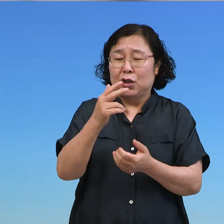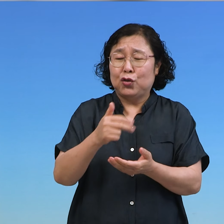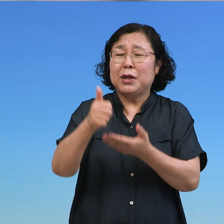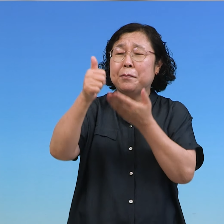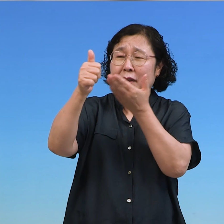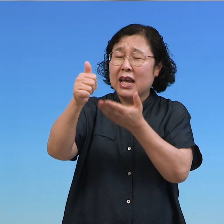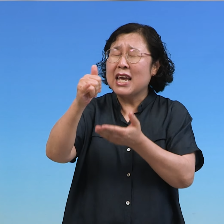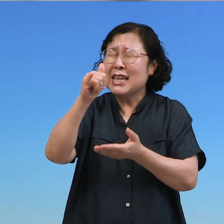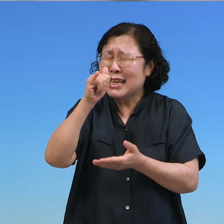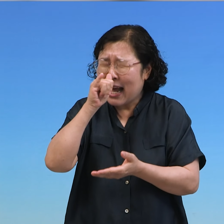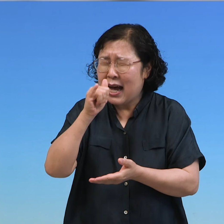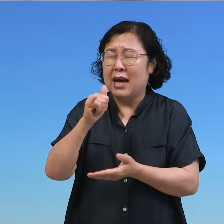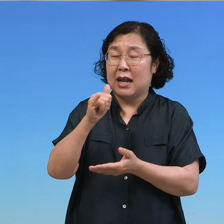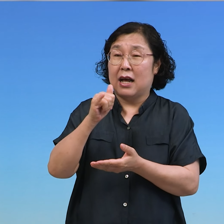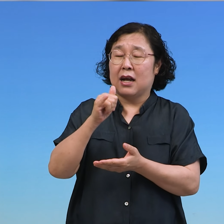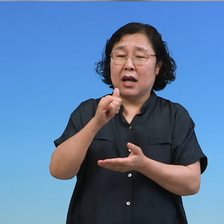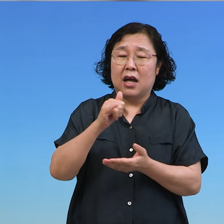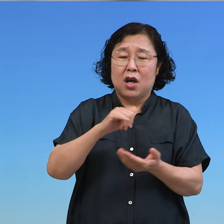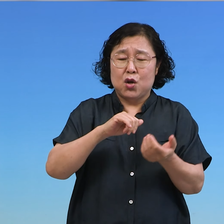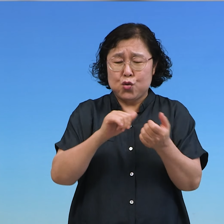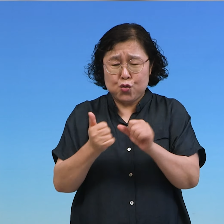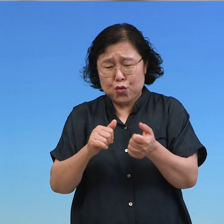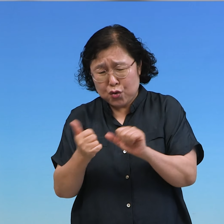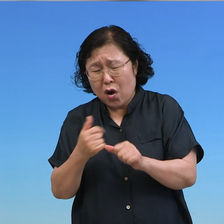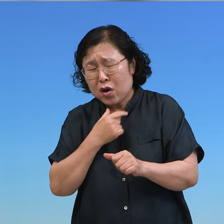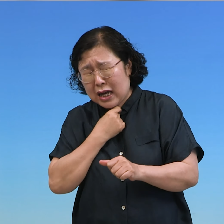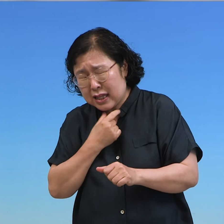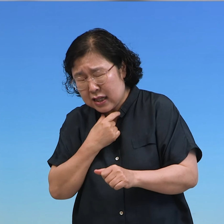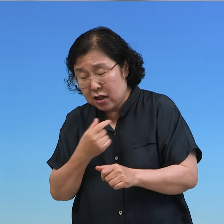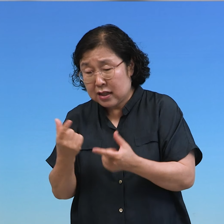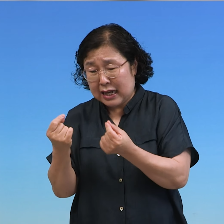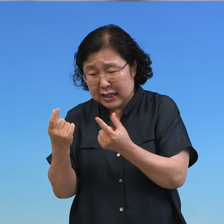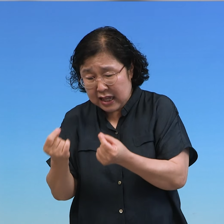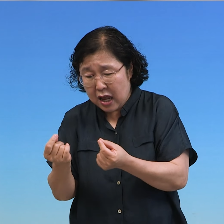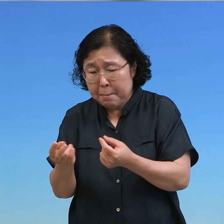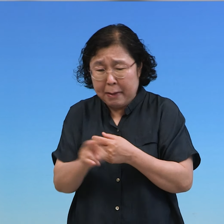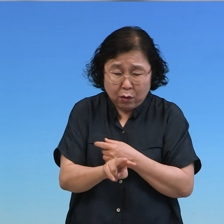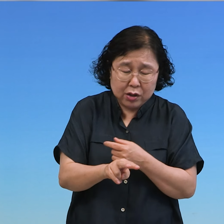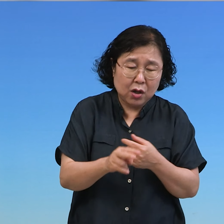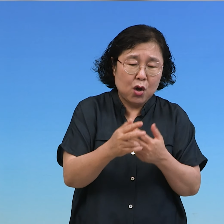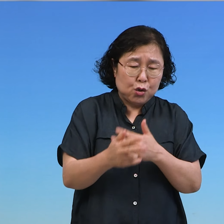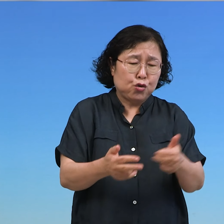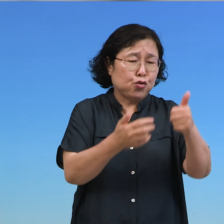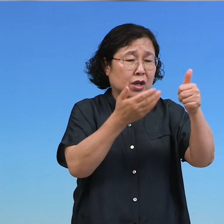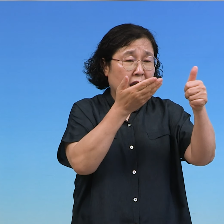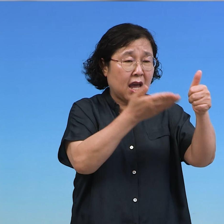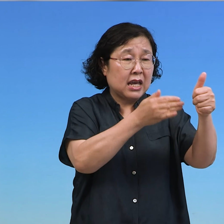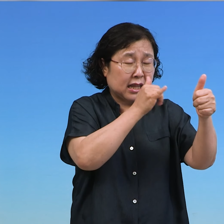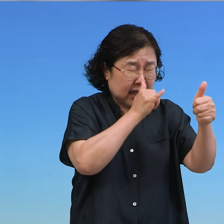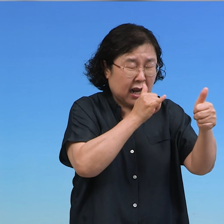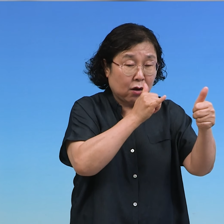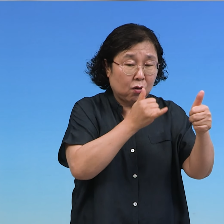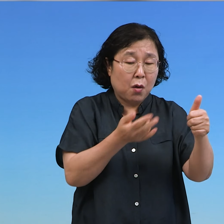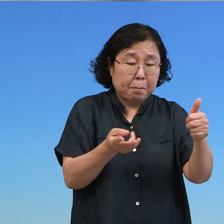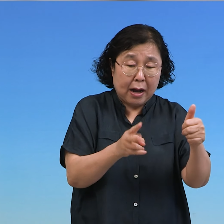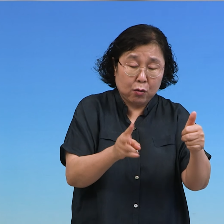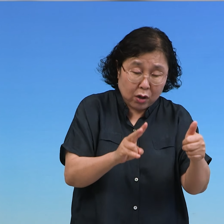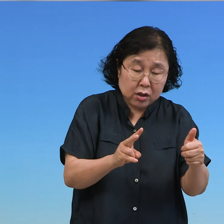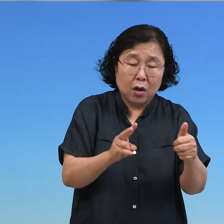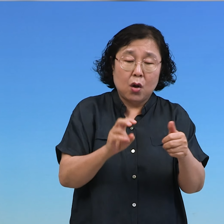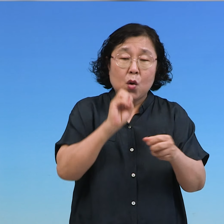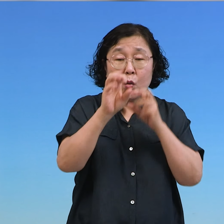있다 그래서 죽겠다를 죽게 있다로 바꾸셨대요 그런데요 놀라운 게 그렇게 그거 살짝 바꾸어서